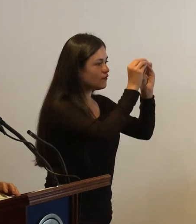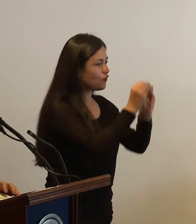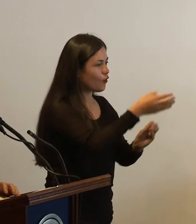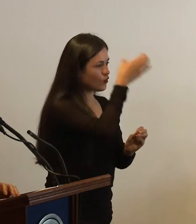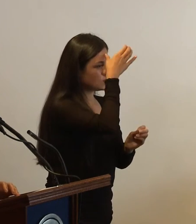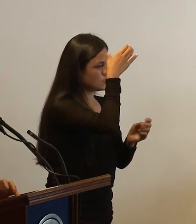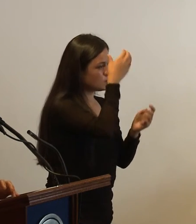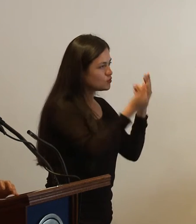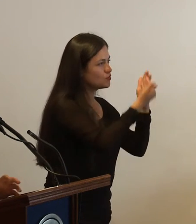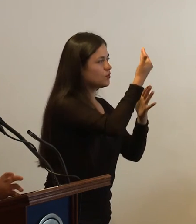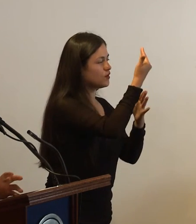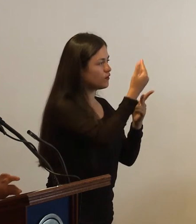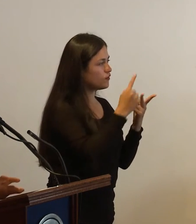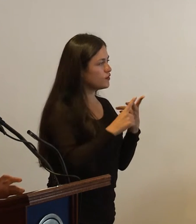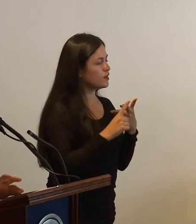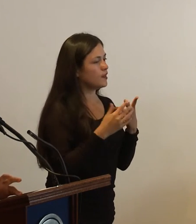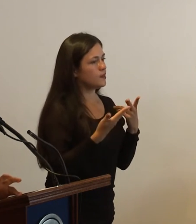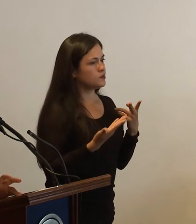concepciones, nuevas,